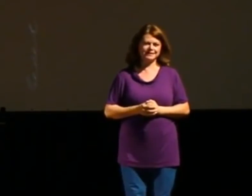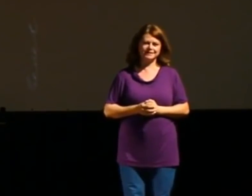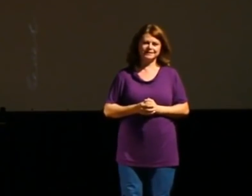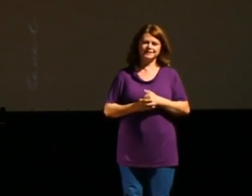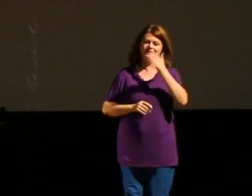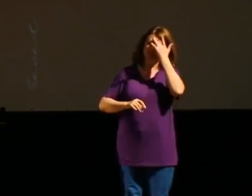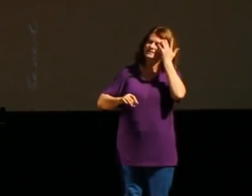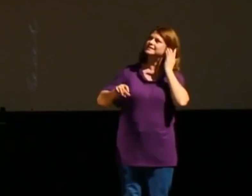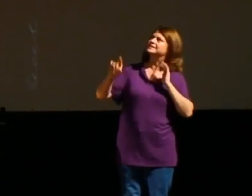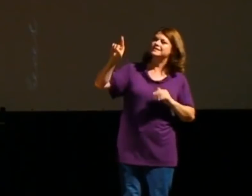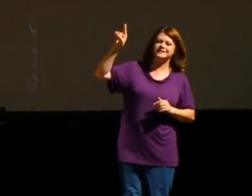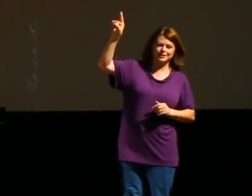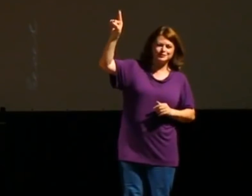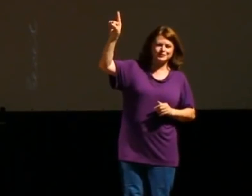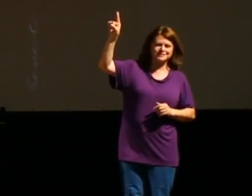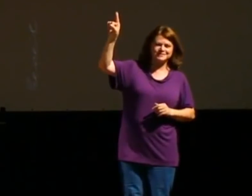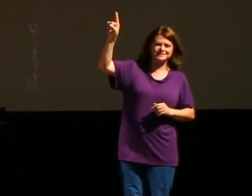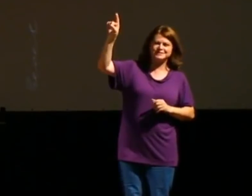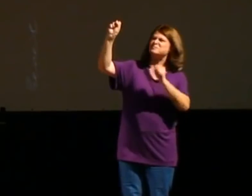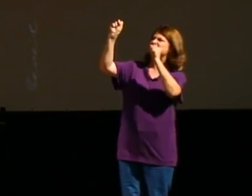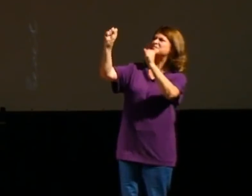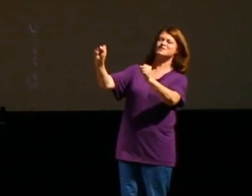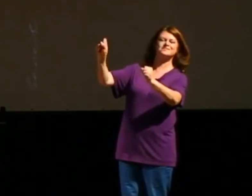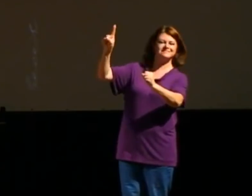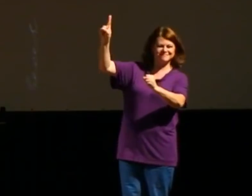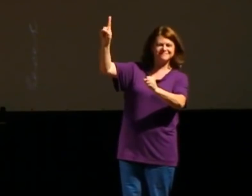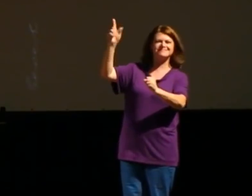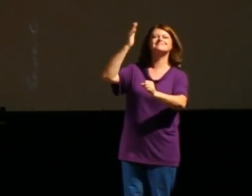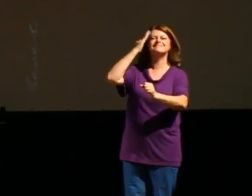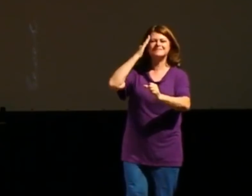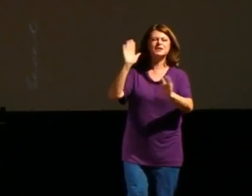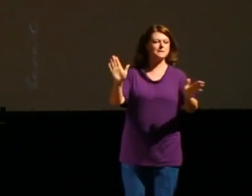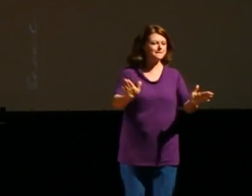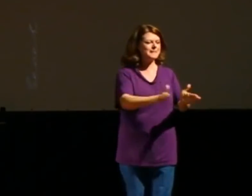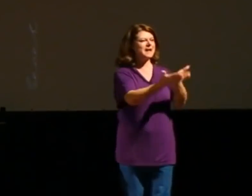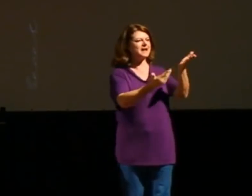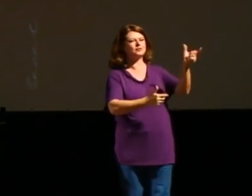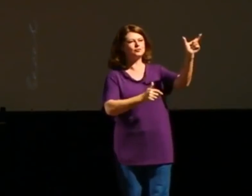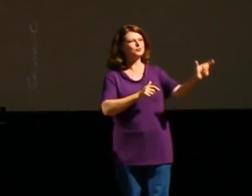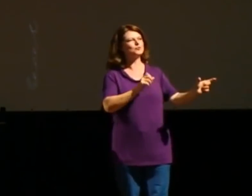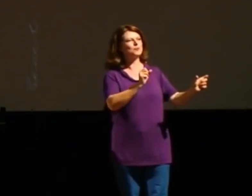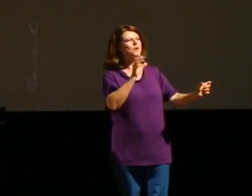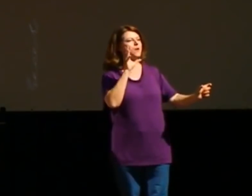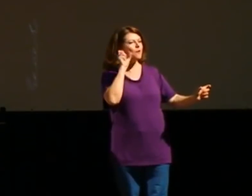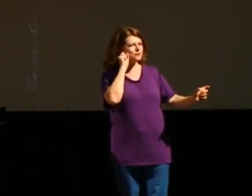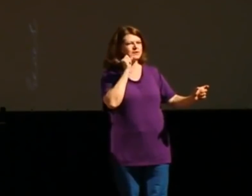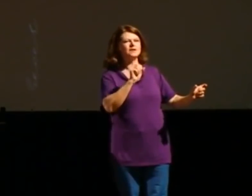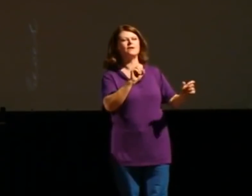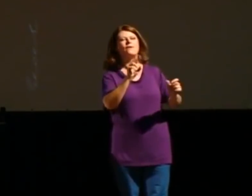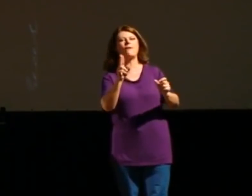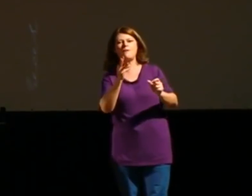que faz o surdo ouvir, que faz o mudo falar, está aqui. E eu quero orar com